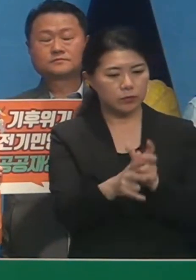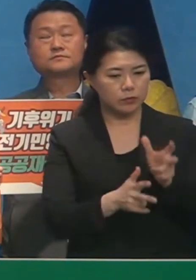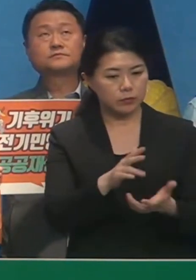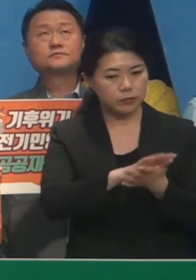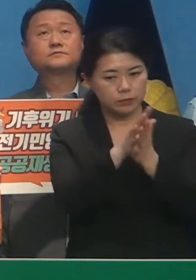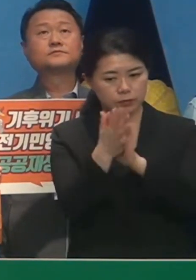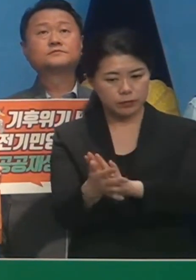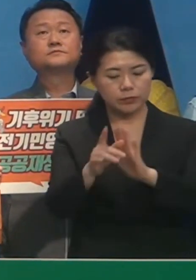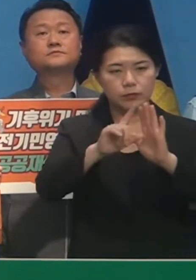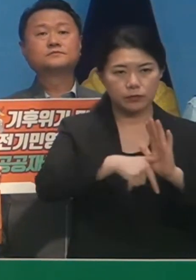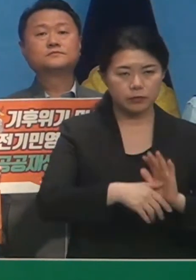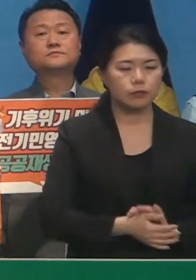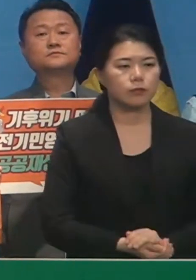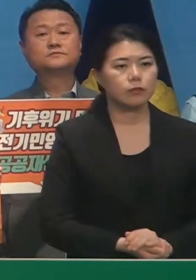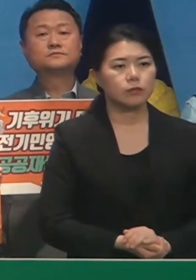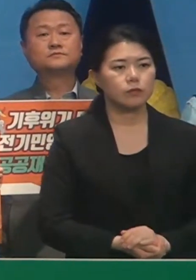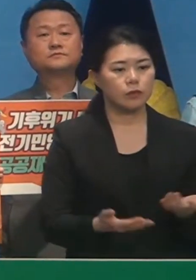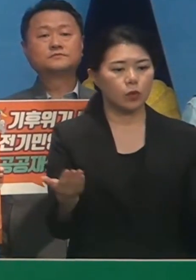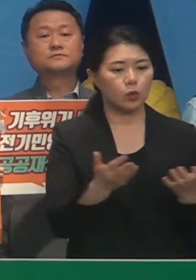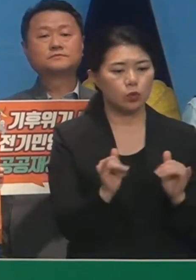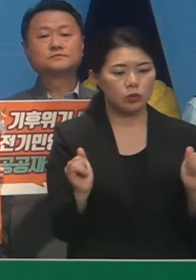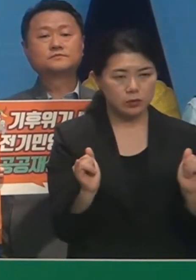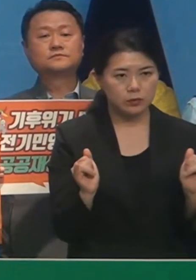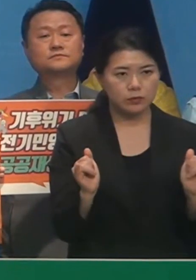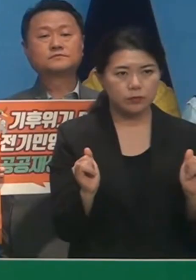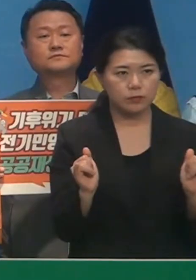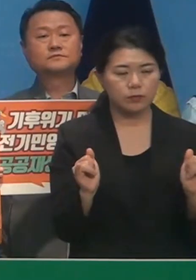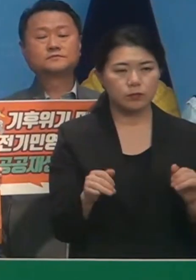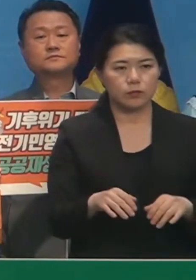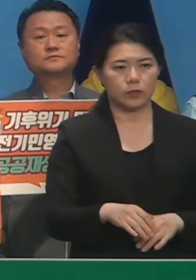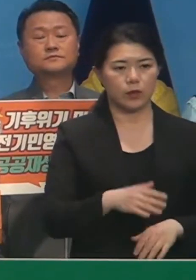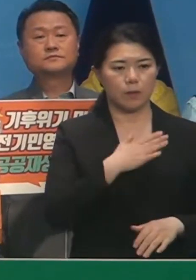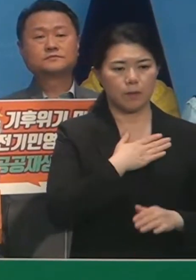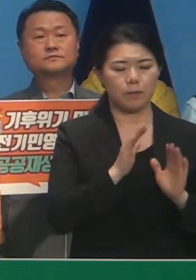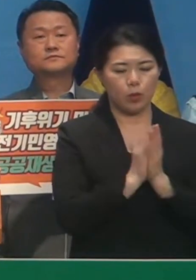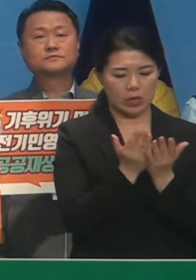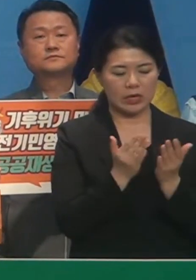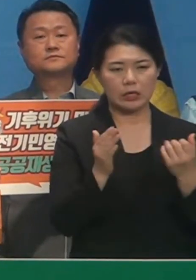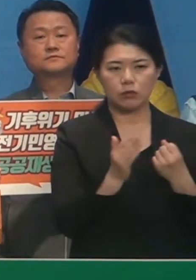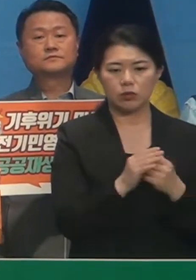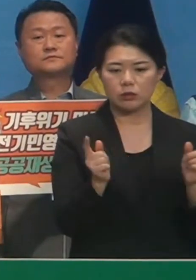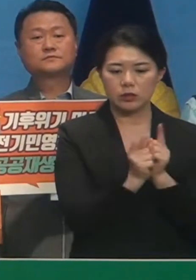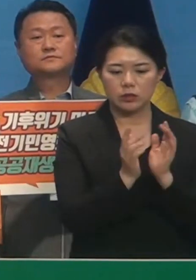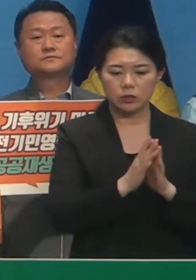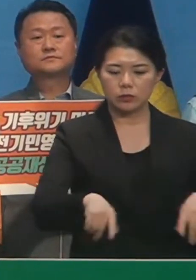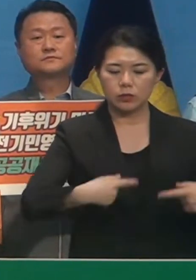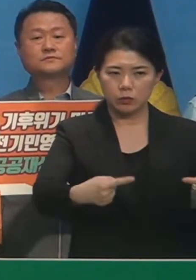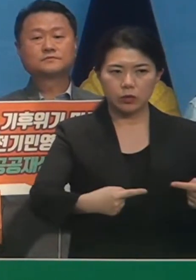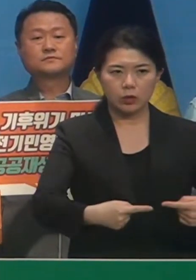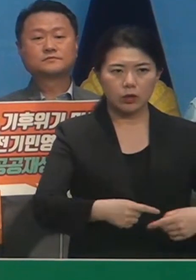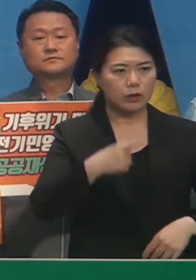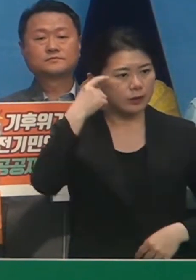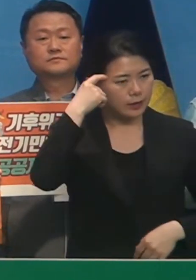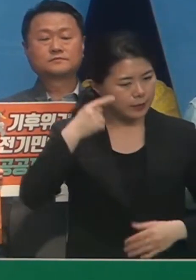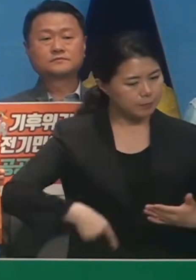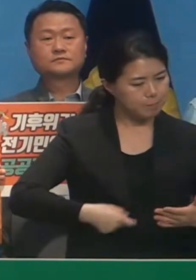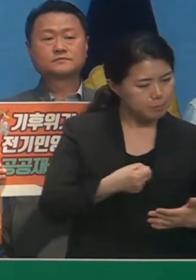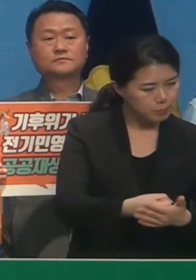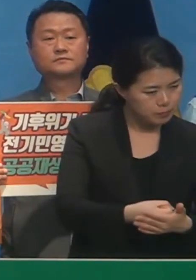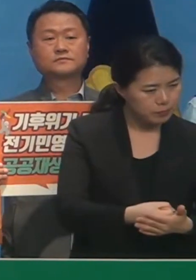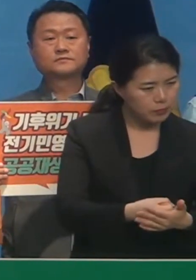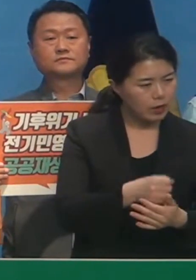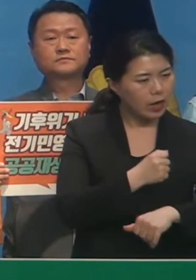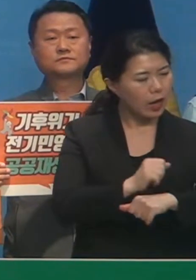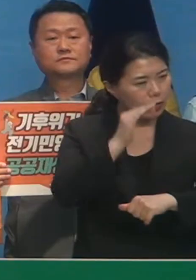전환 과정에서 노동자들이 당사자로서 직접 참가하여 의사결정을 할 수 있어야